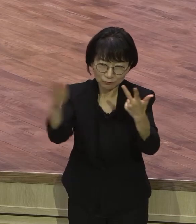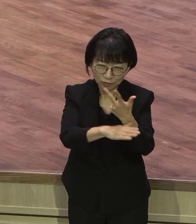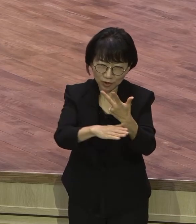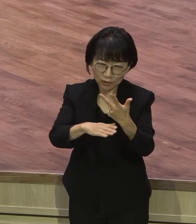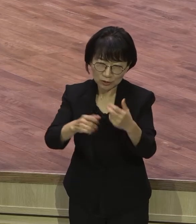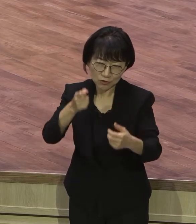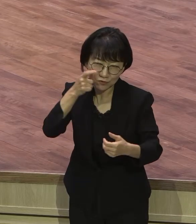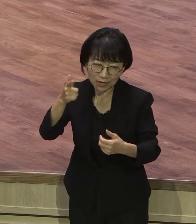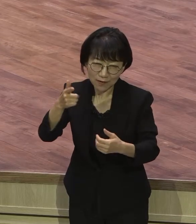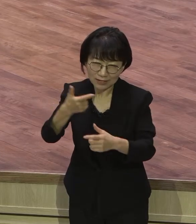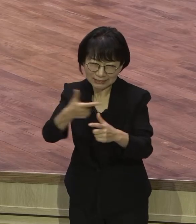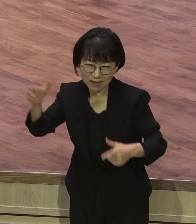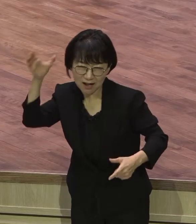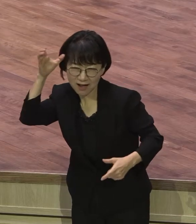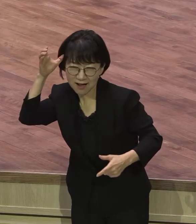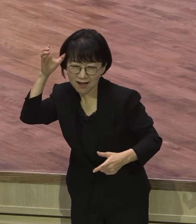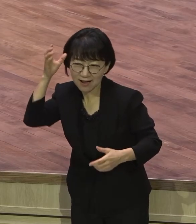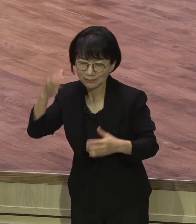하시라 기대하면서